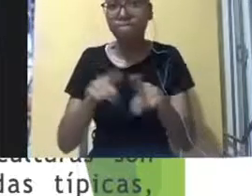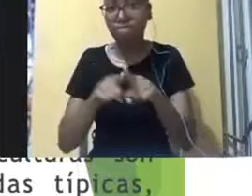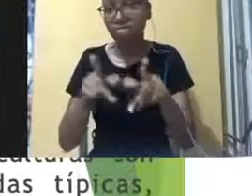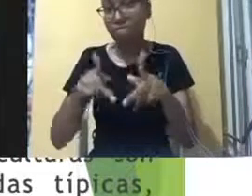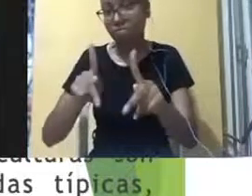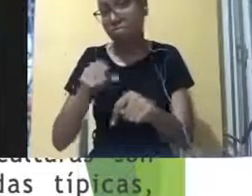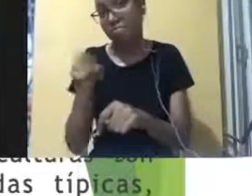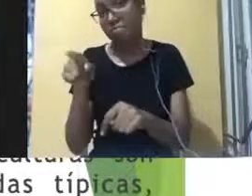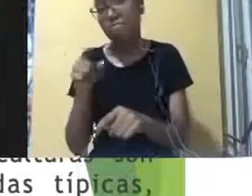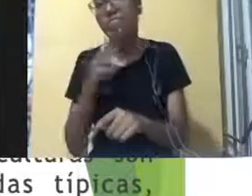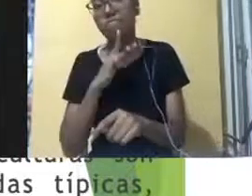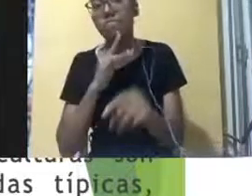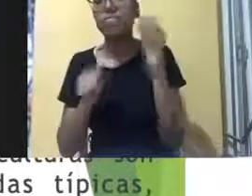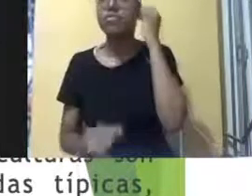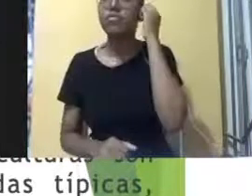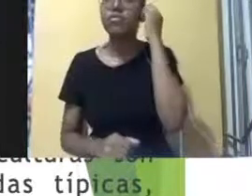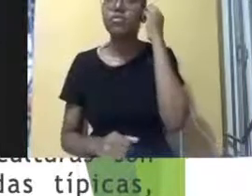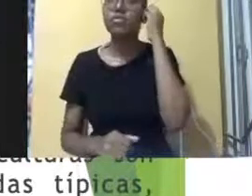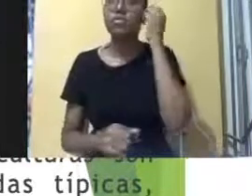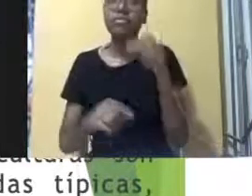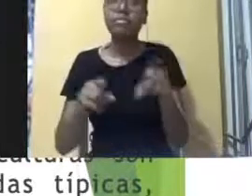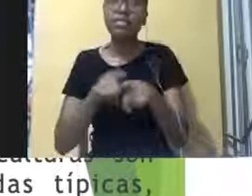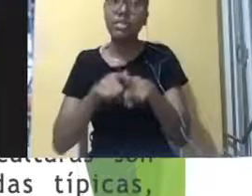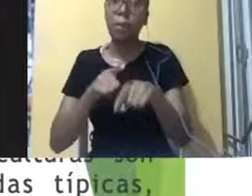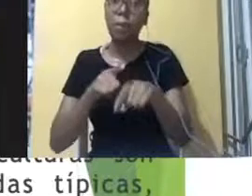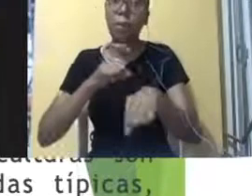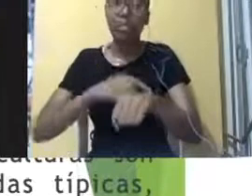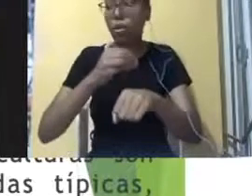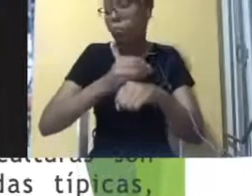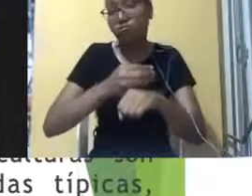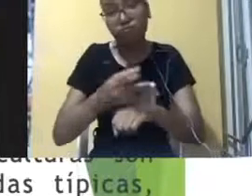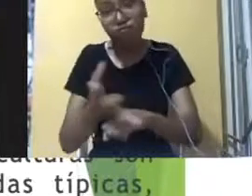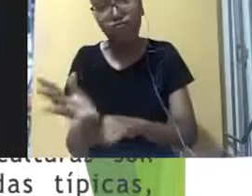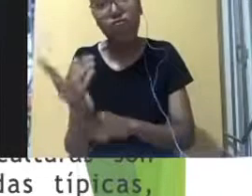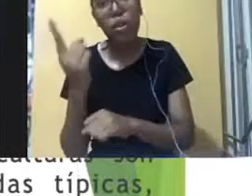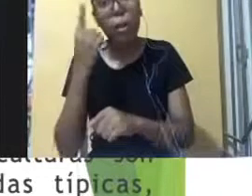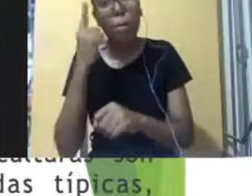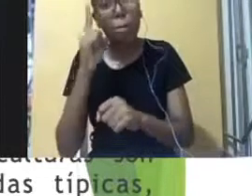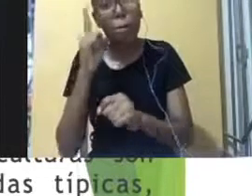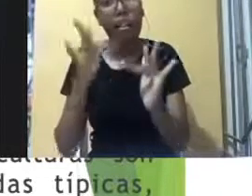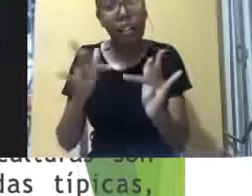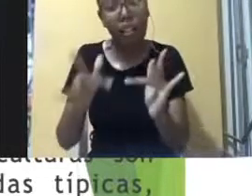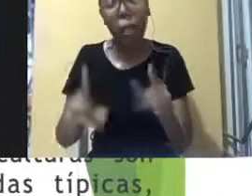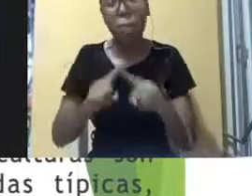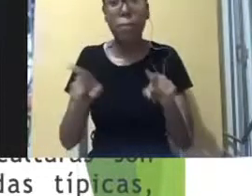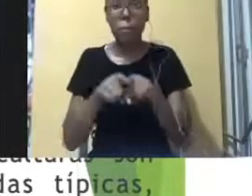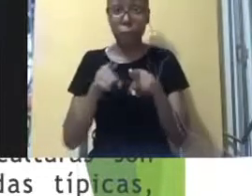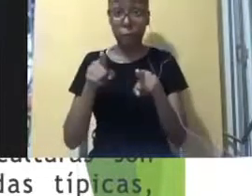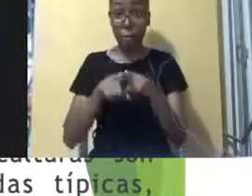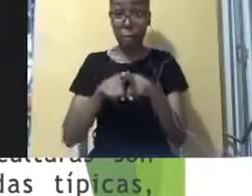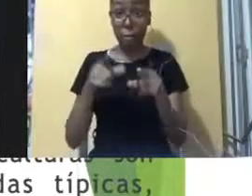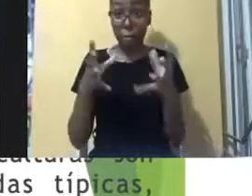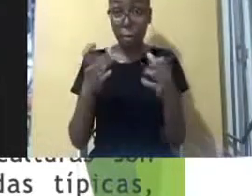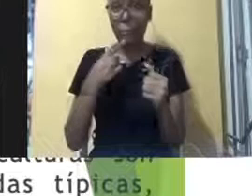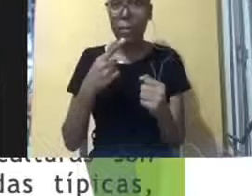parte técnica. Pero sí quiero decirle que las personas sordas son felices como